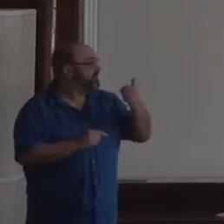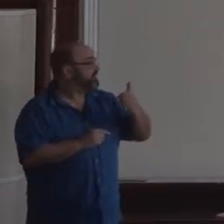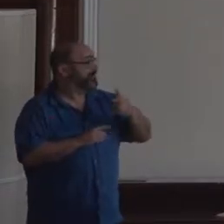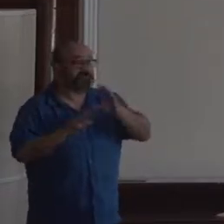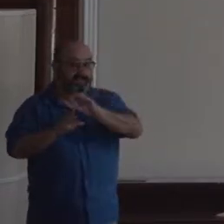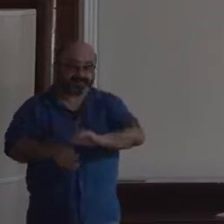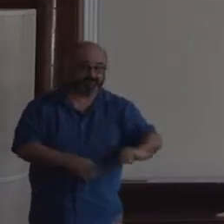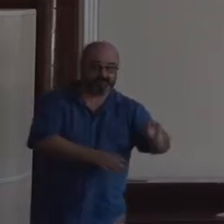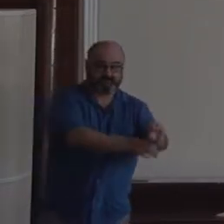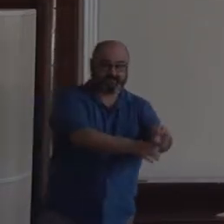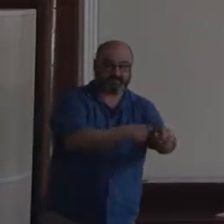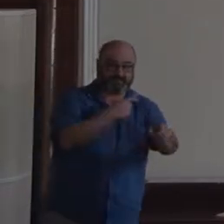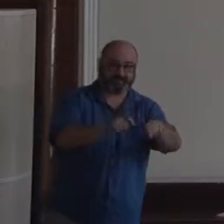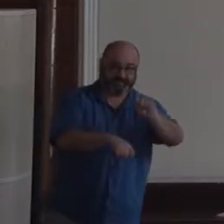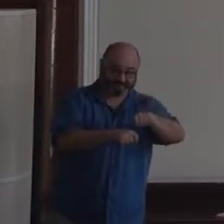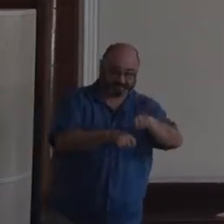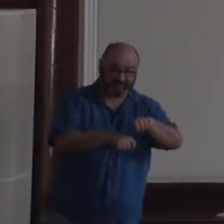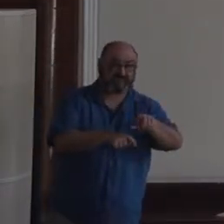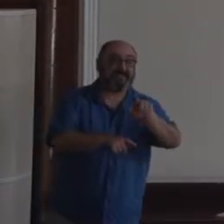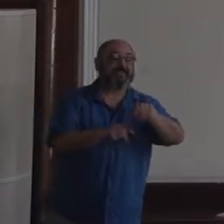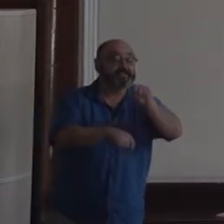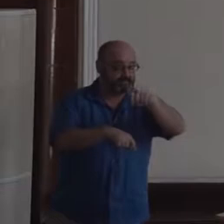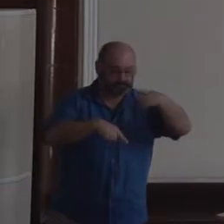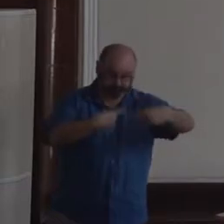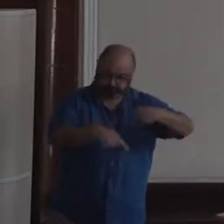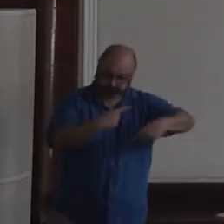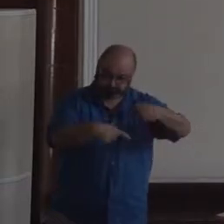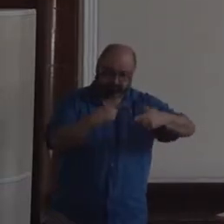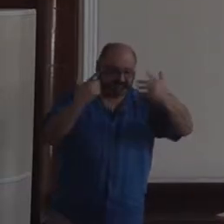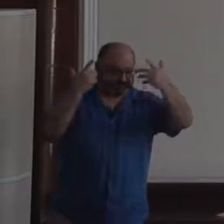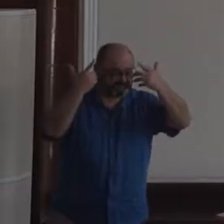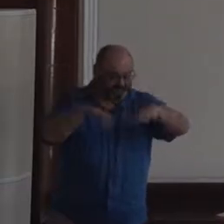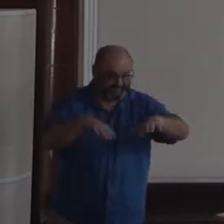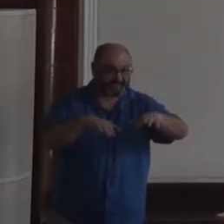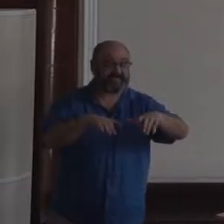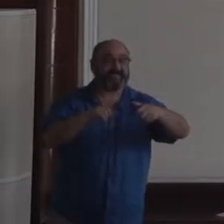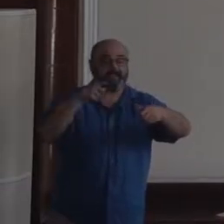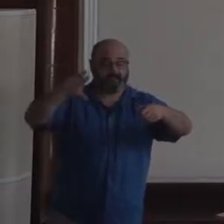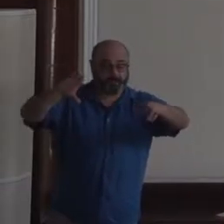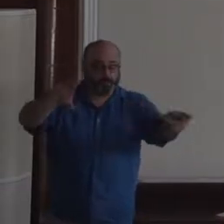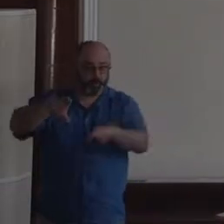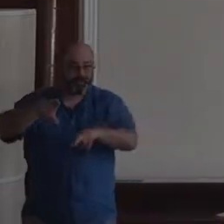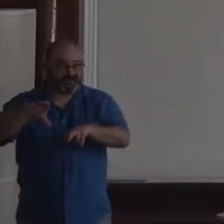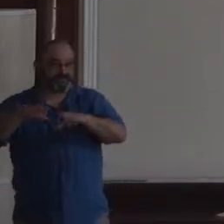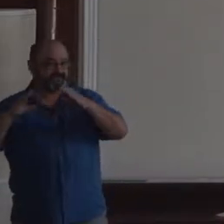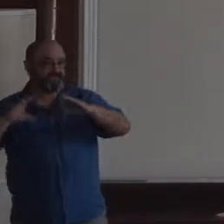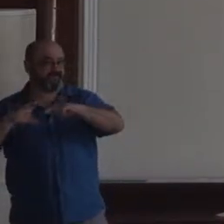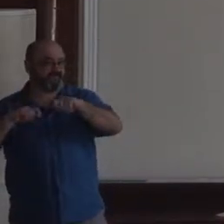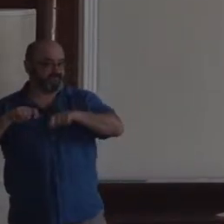test. Et après l'exécution du test, l'exécution de la fixture reprend